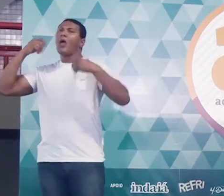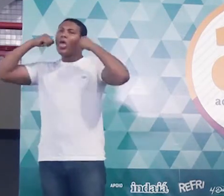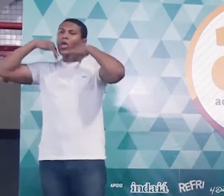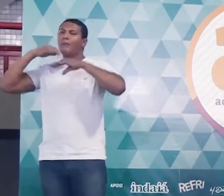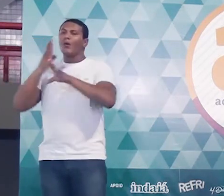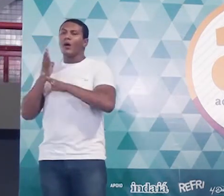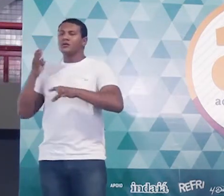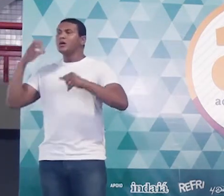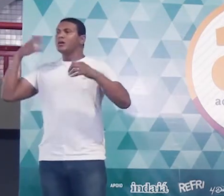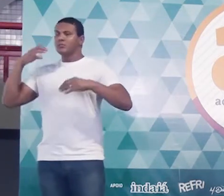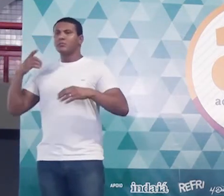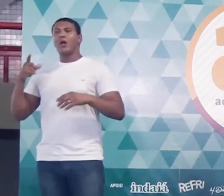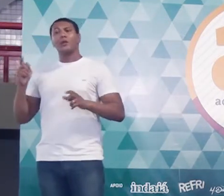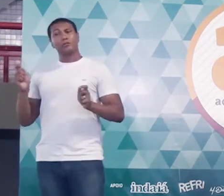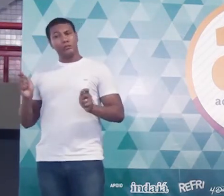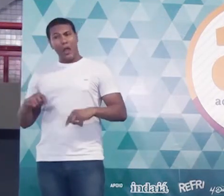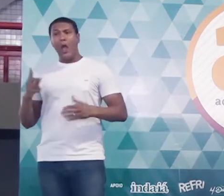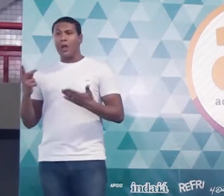área pequena, né?